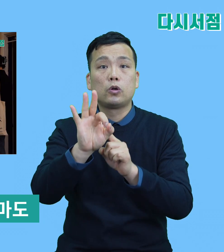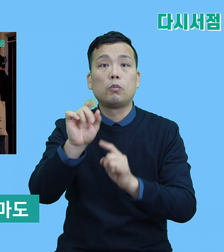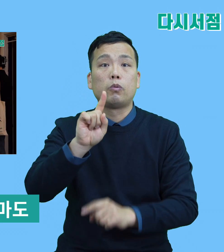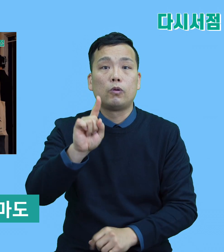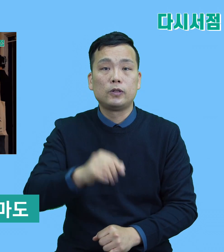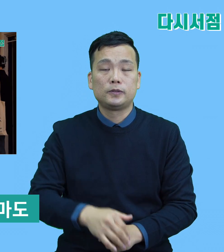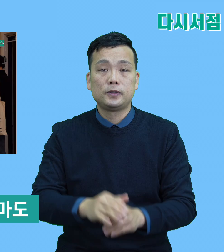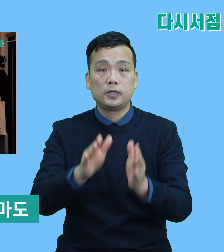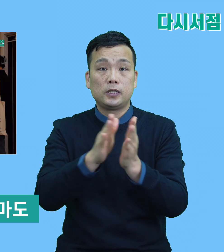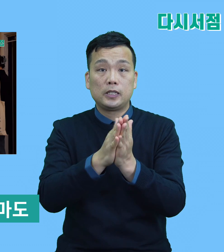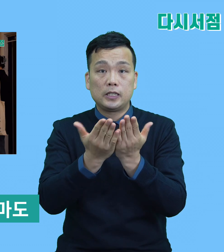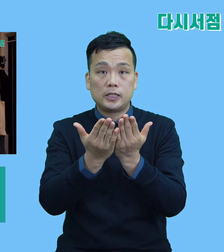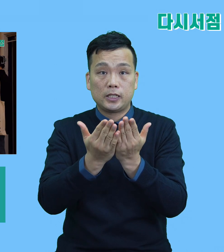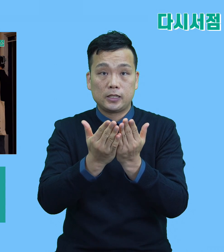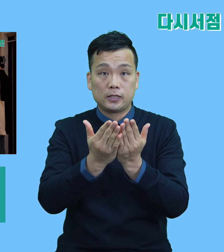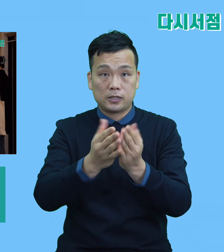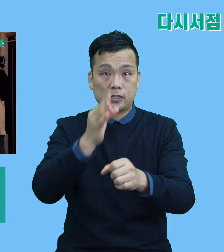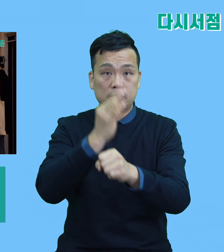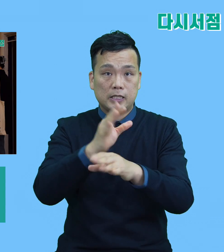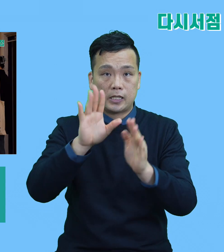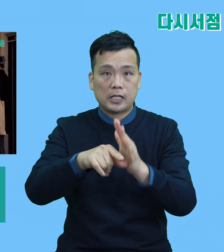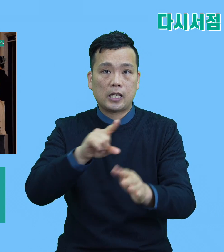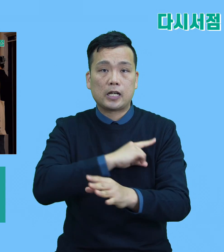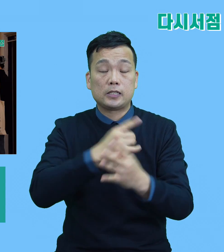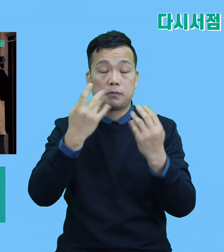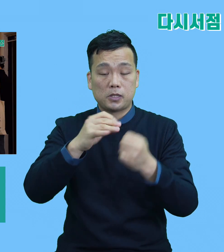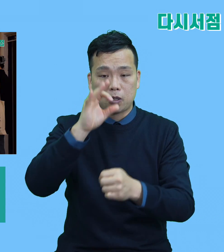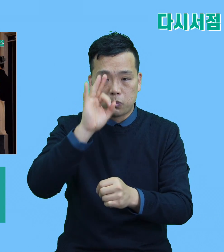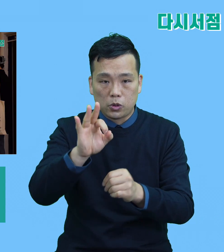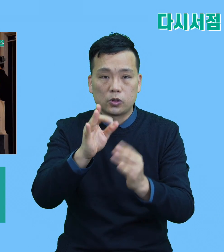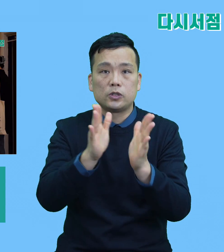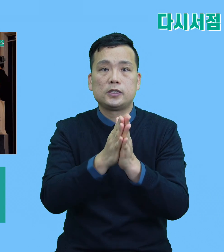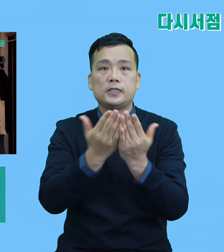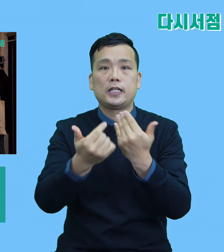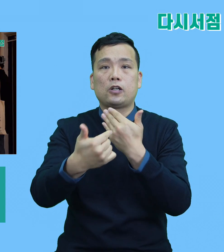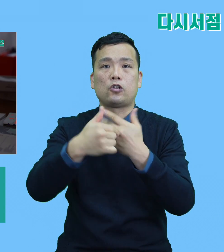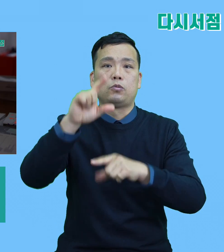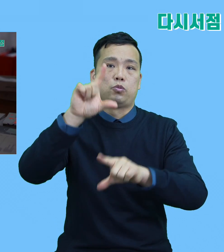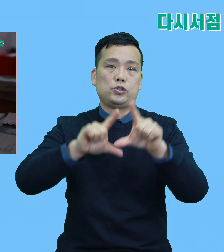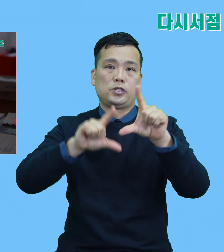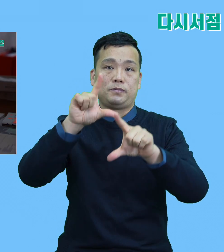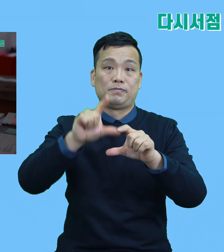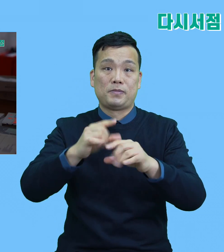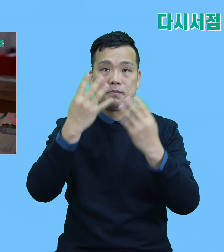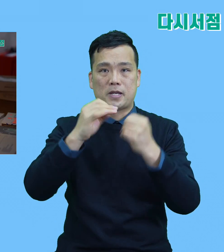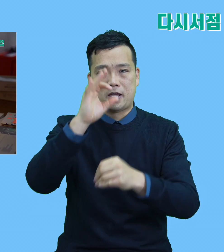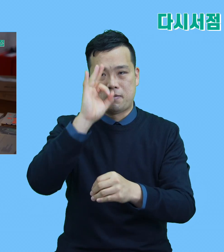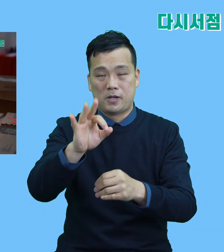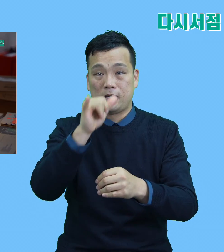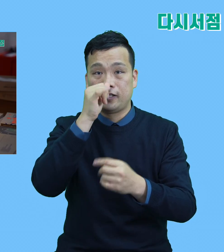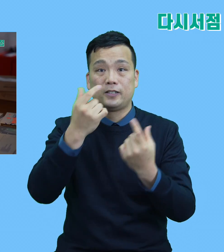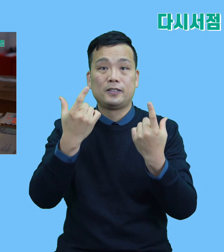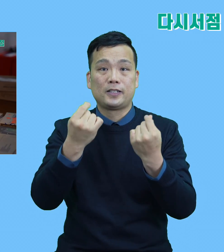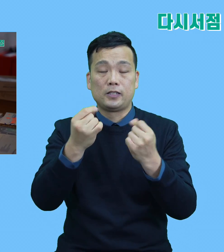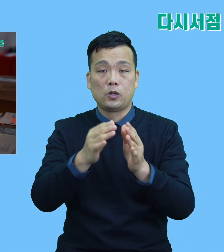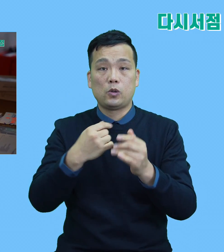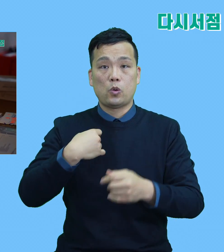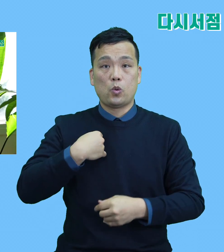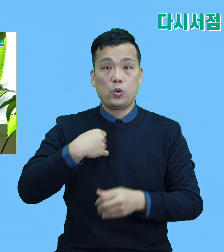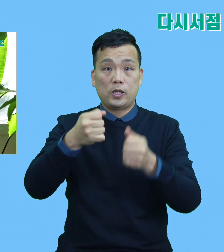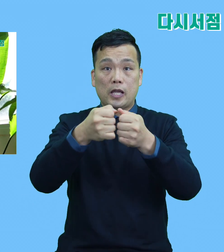안에서 사람들은 아마도 책 표지를 가장 많이 보지 않을까 싶네요. 옷, 가구와 인테리어